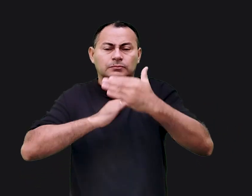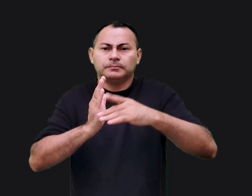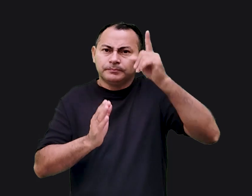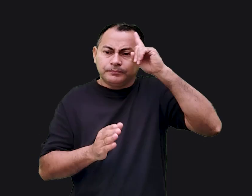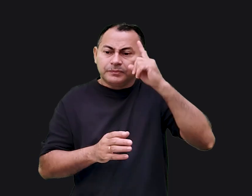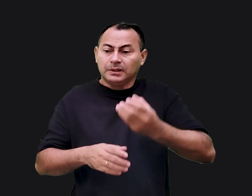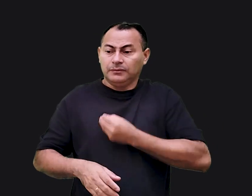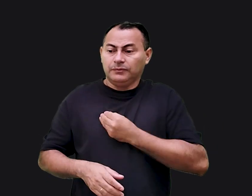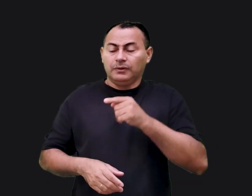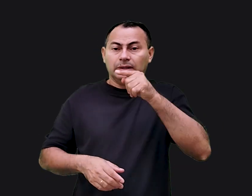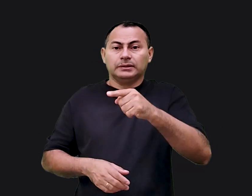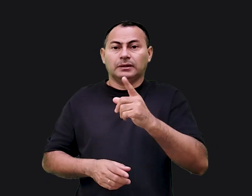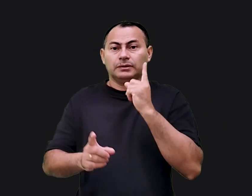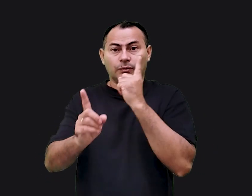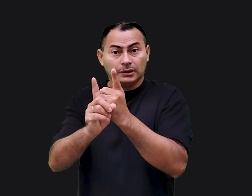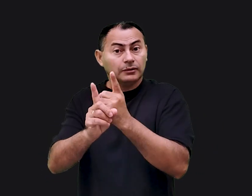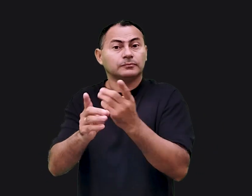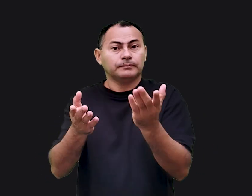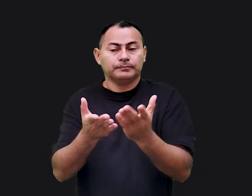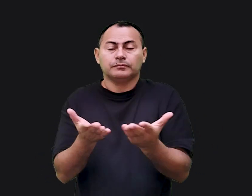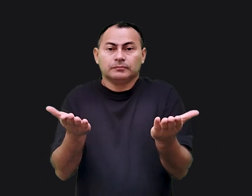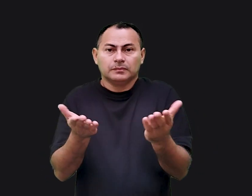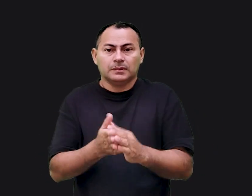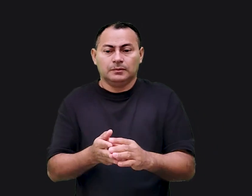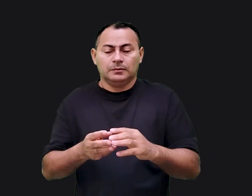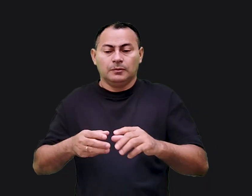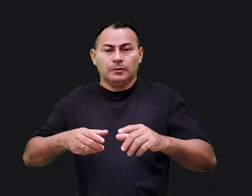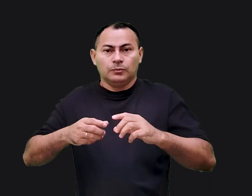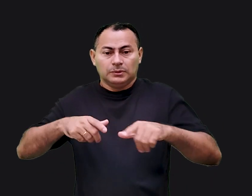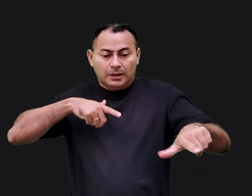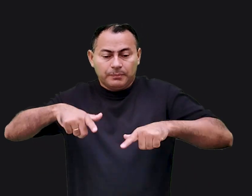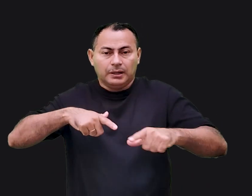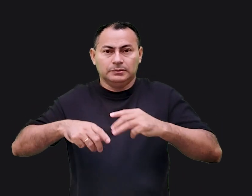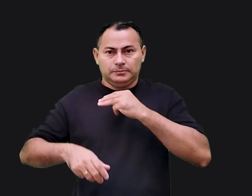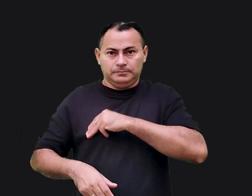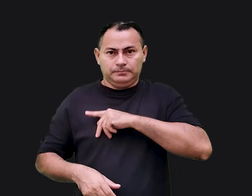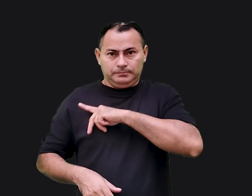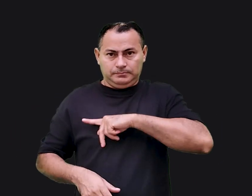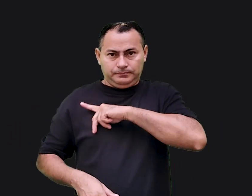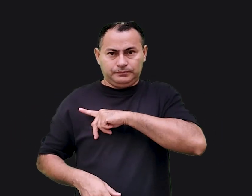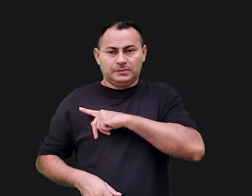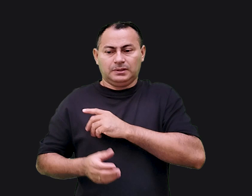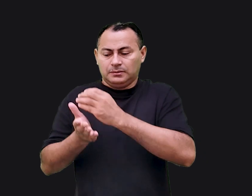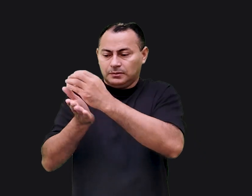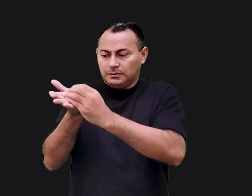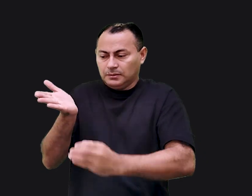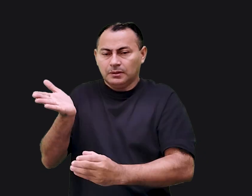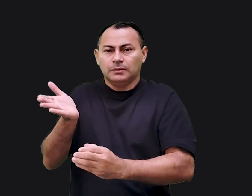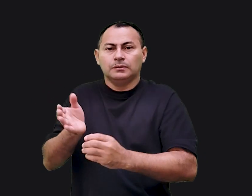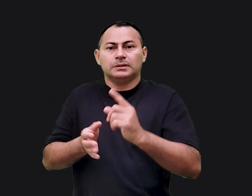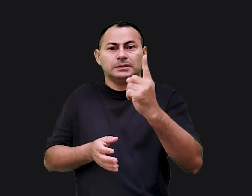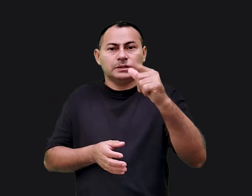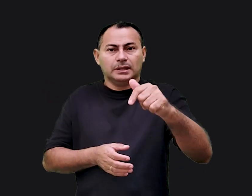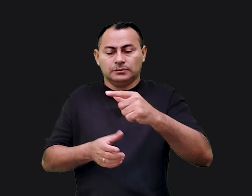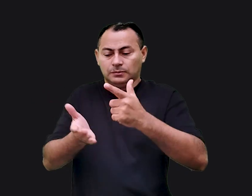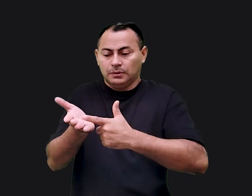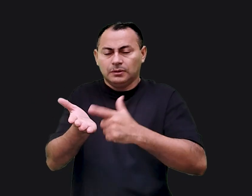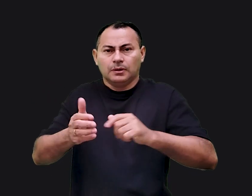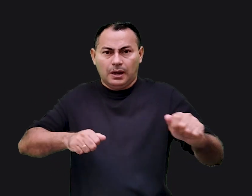por ali se encontravam é assim que o ministério de Paulo é descrito no capítulo 17 do livro de Atos Você se lembra que